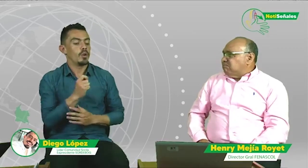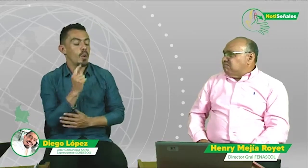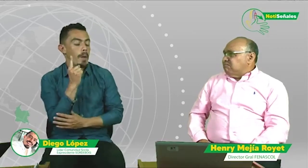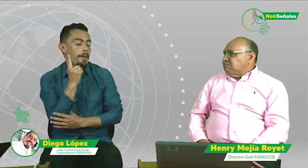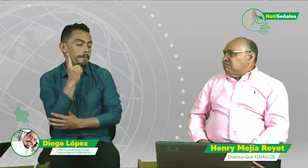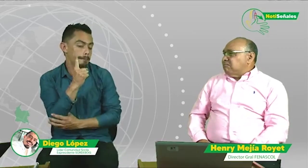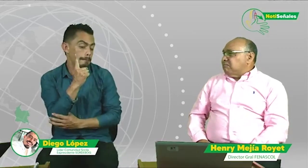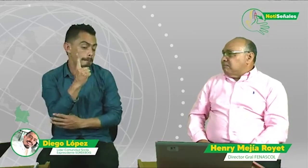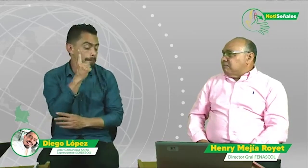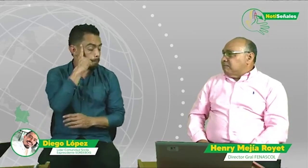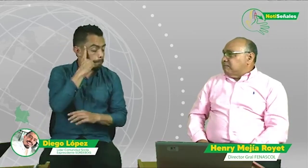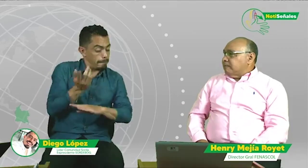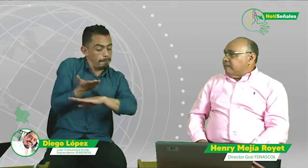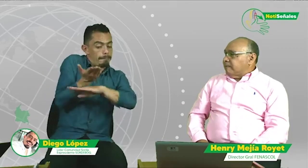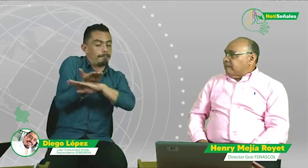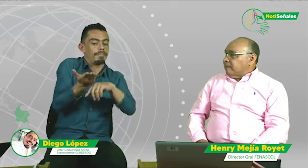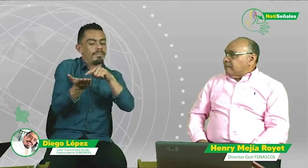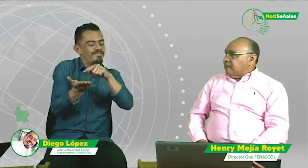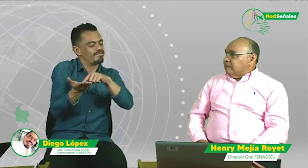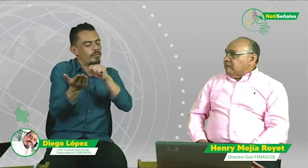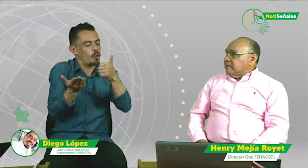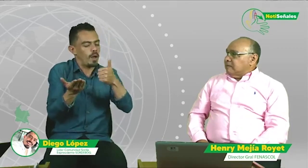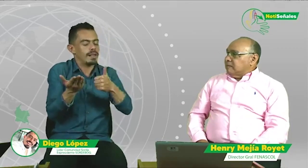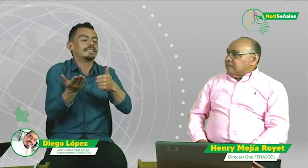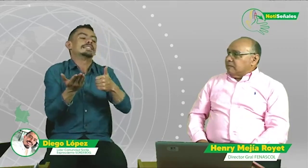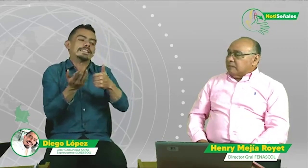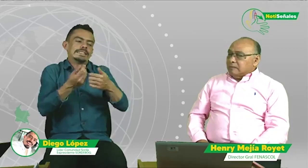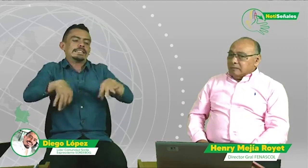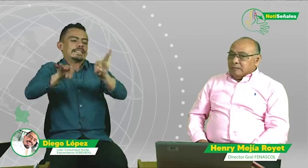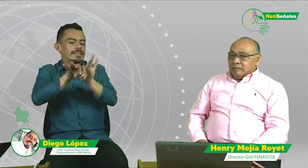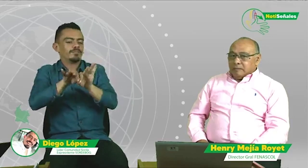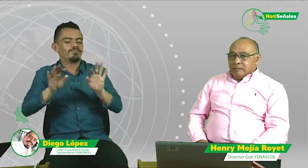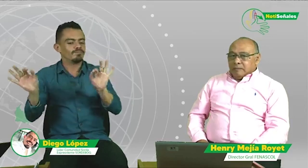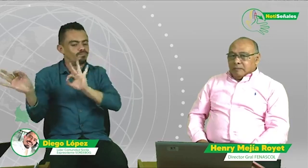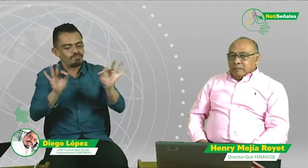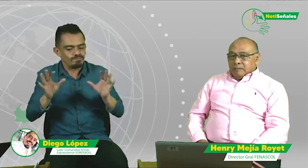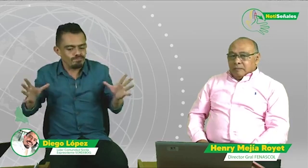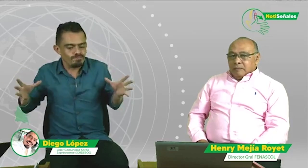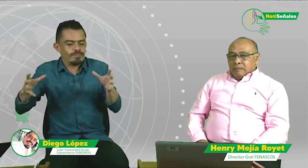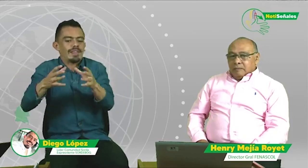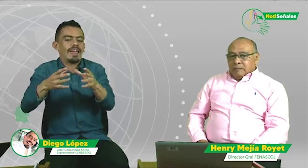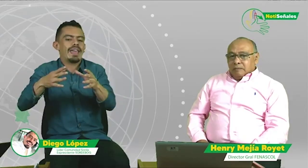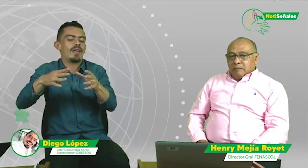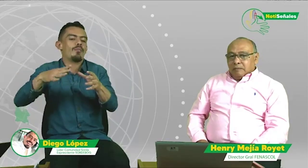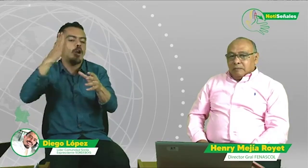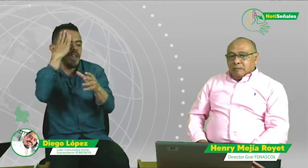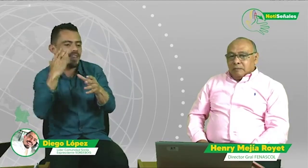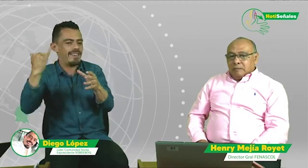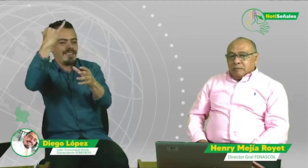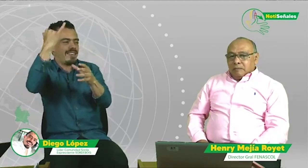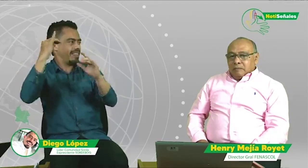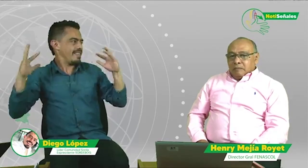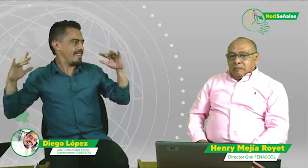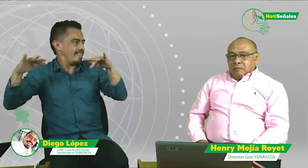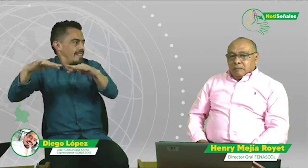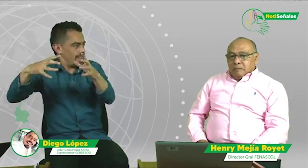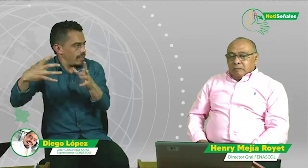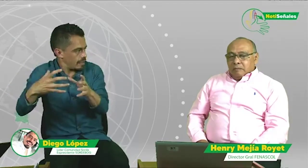sería la propuesta? Bueno, una propuesta que sería muy importante, muy interesante hacer, es organizar un encuentro de